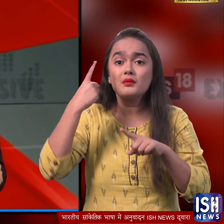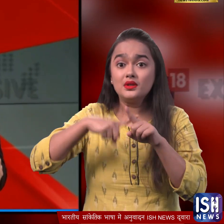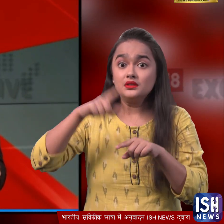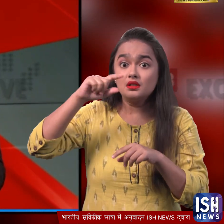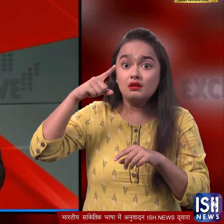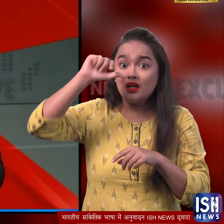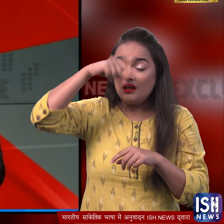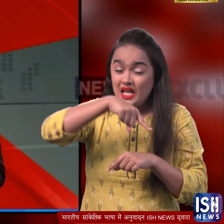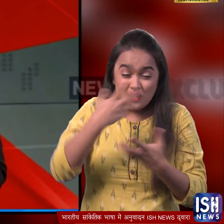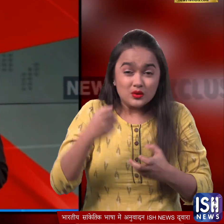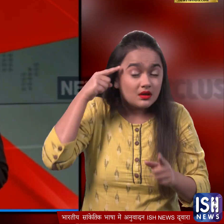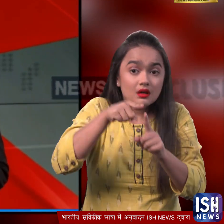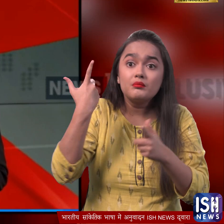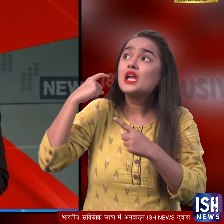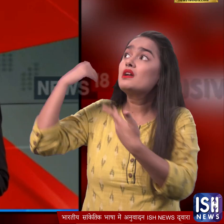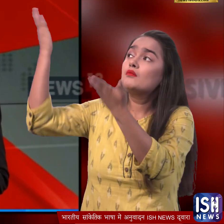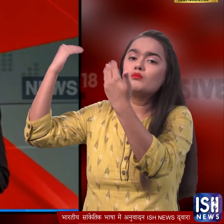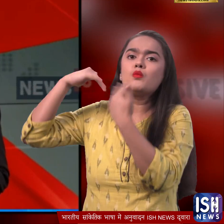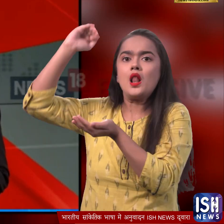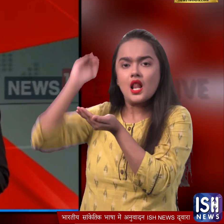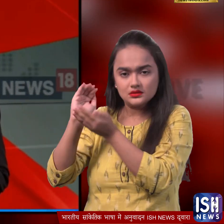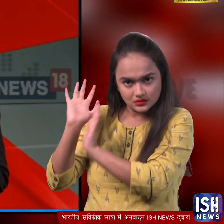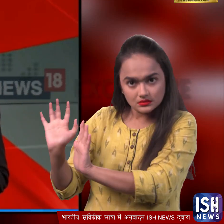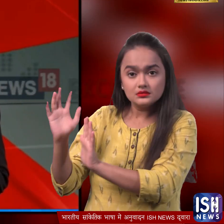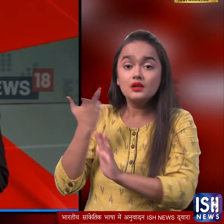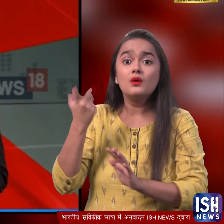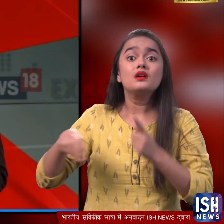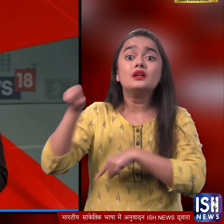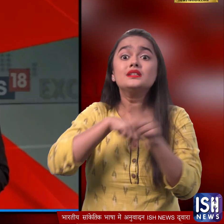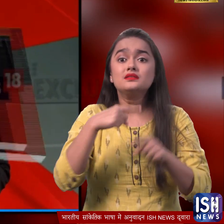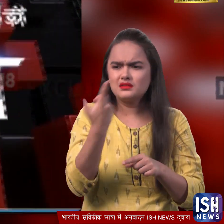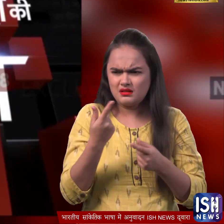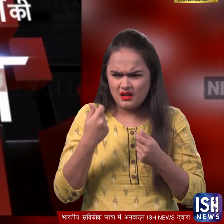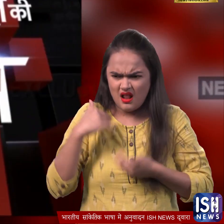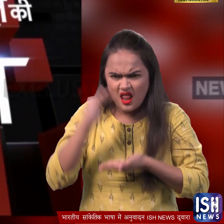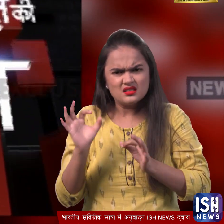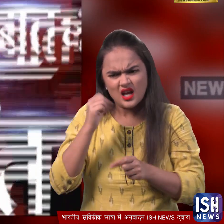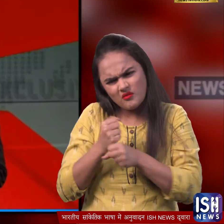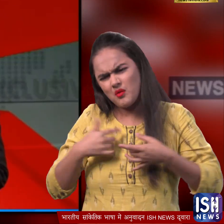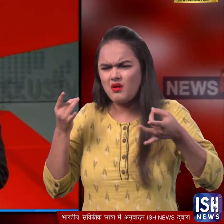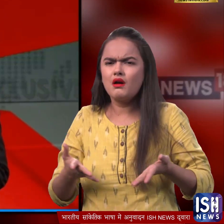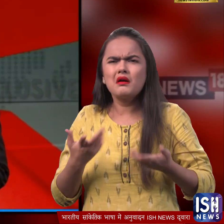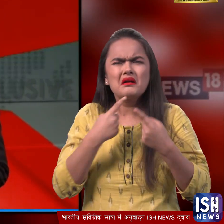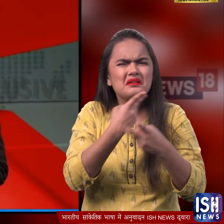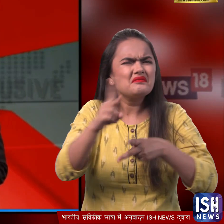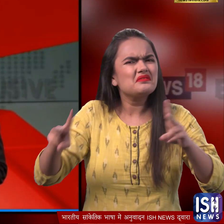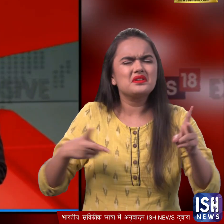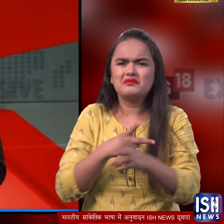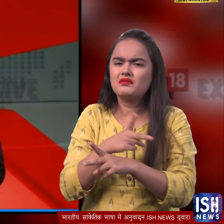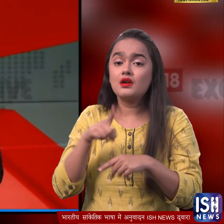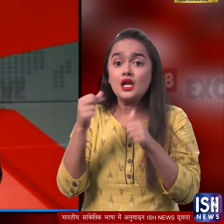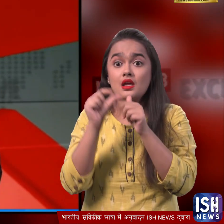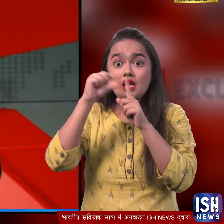विदेशों से खाद की सप्लाई कम हुई, जबकि केंद्र सरकार खाद की कमी होने से इनकार कर रही। अरुणाचल प्रदेश में लगने